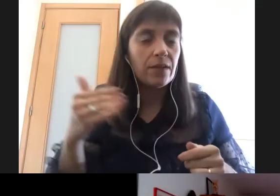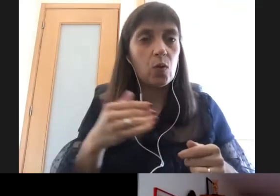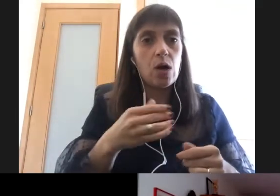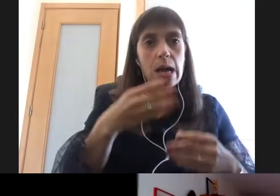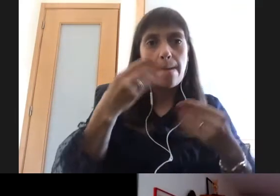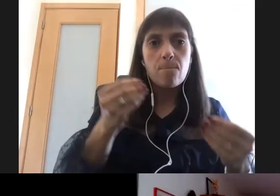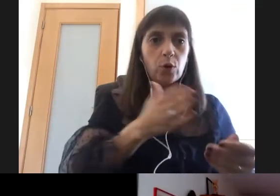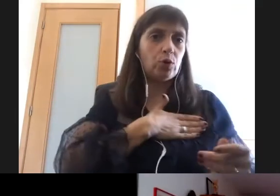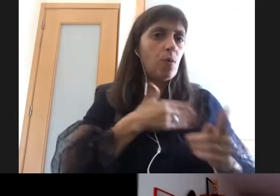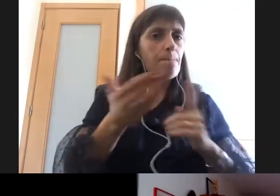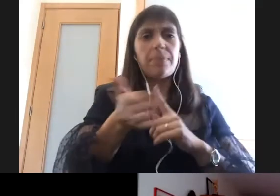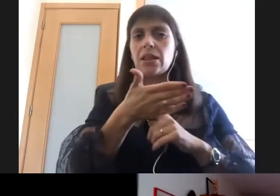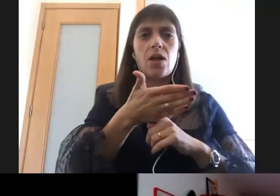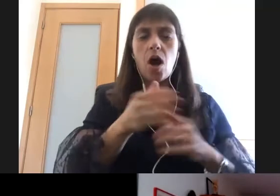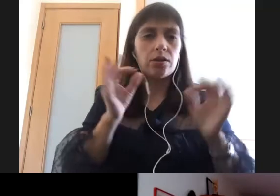muito patriótica.